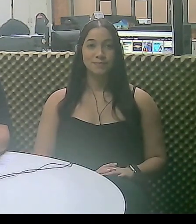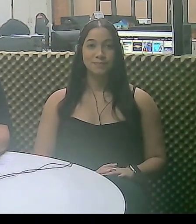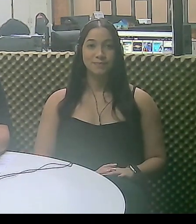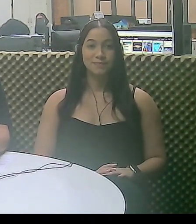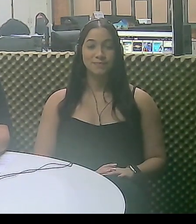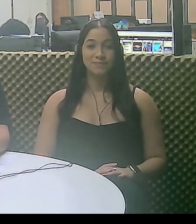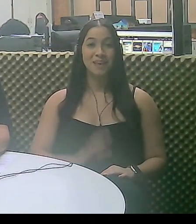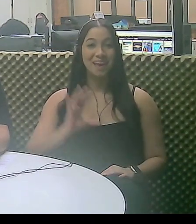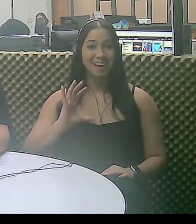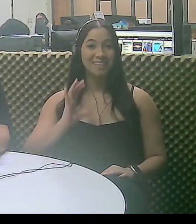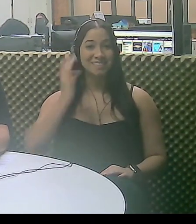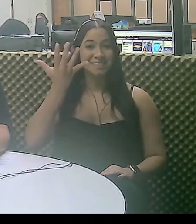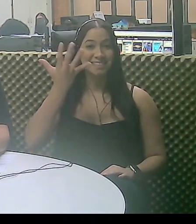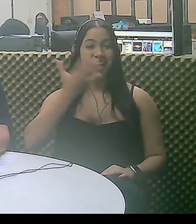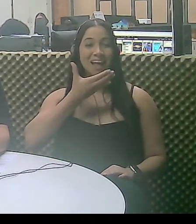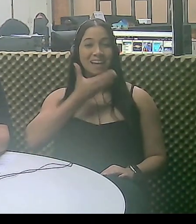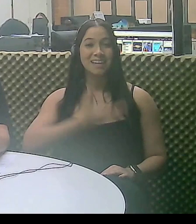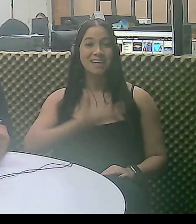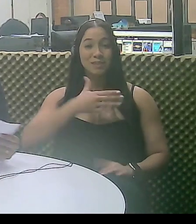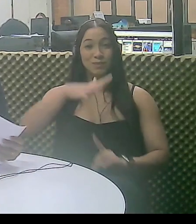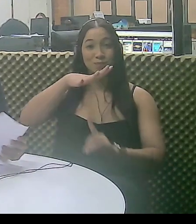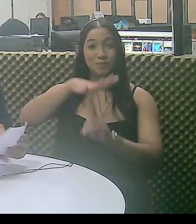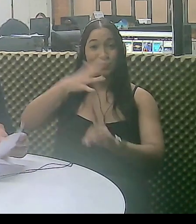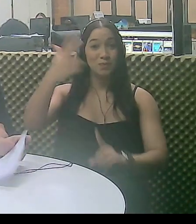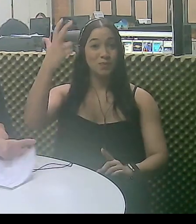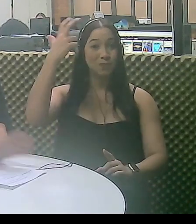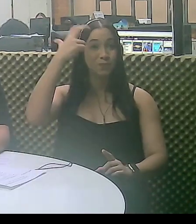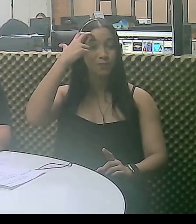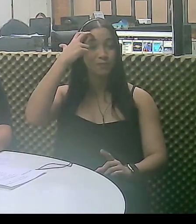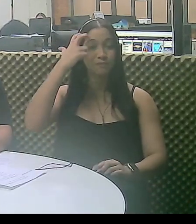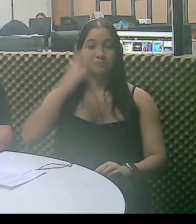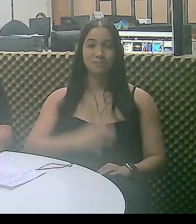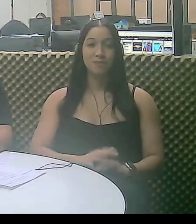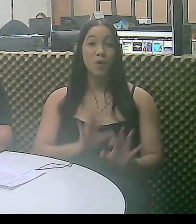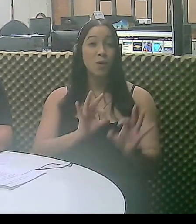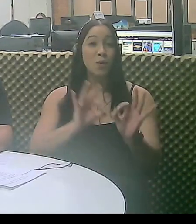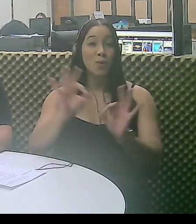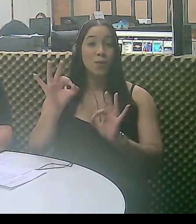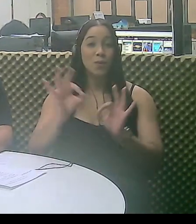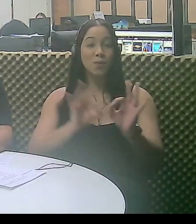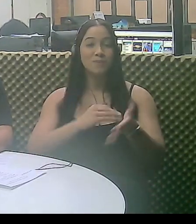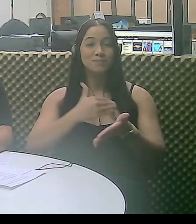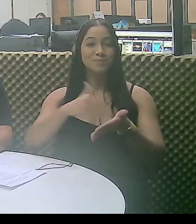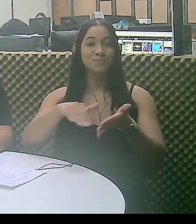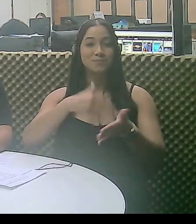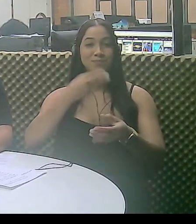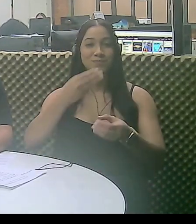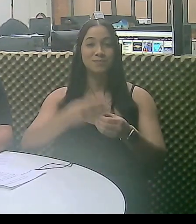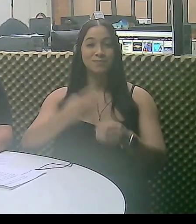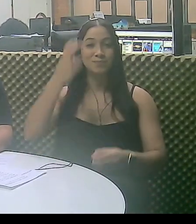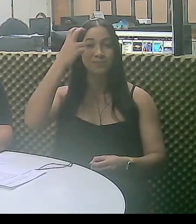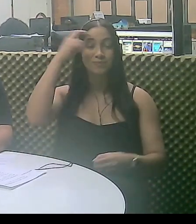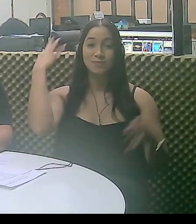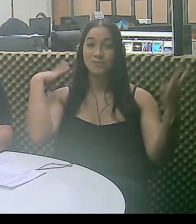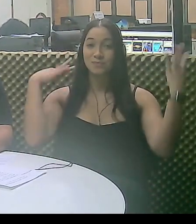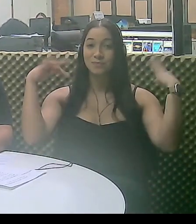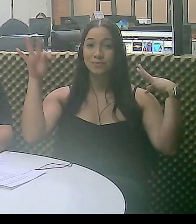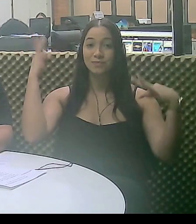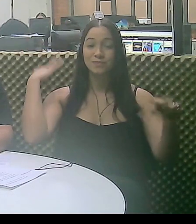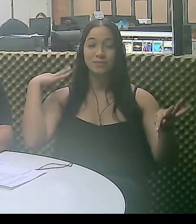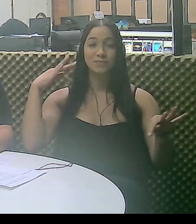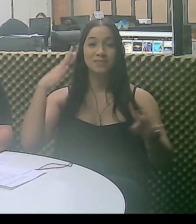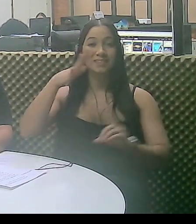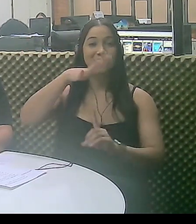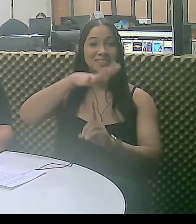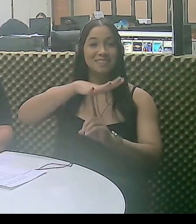Vem aí a edição de Natal da Feira de Cultura. Organizada por meio da Secretaria Municipal de Cultura e Turismo,